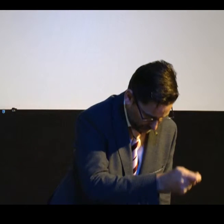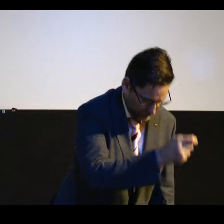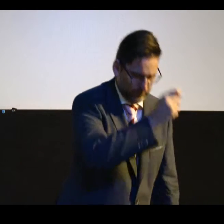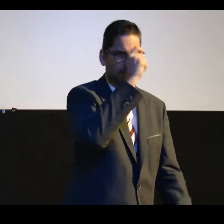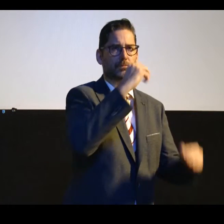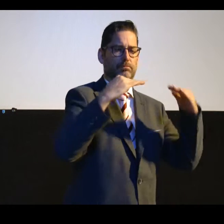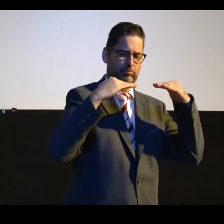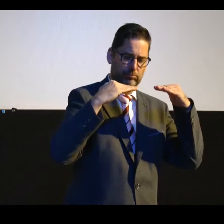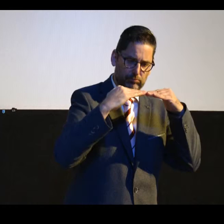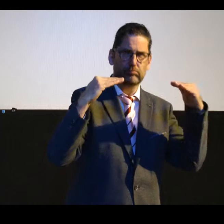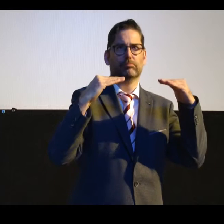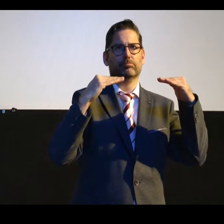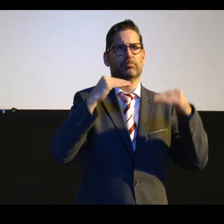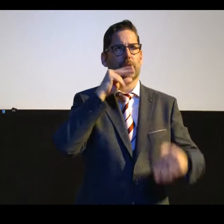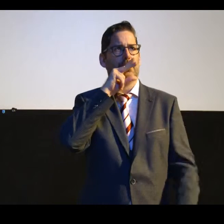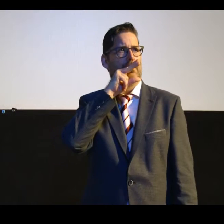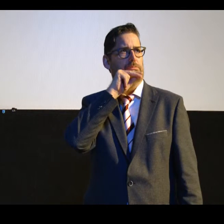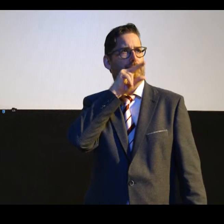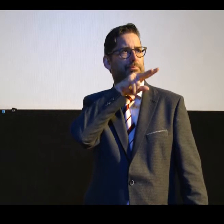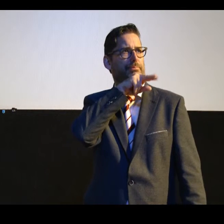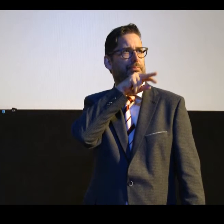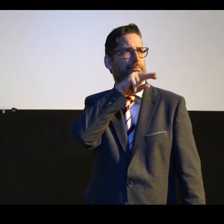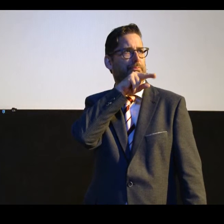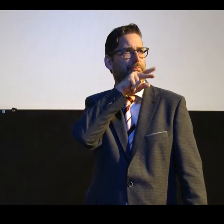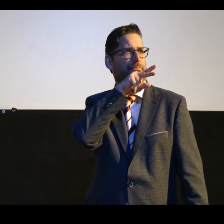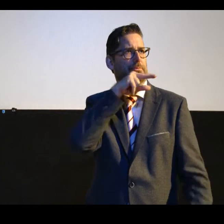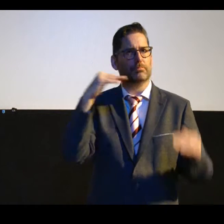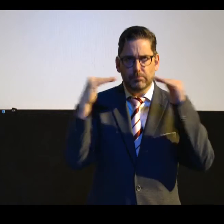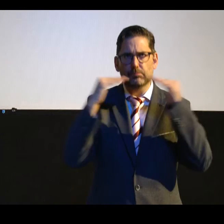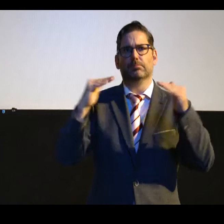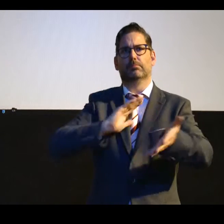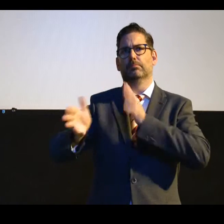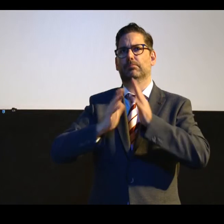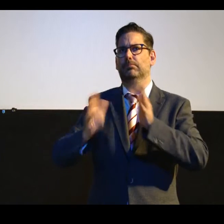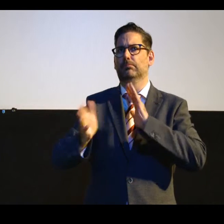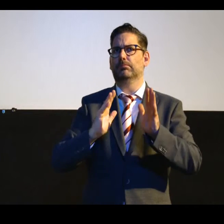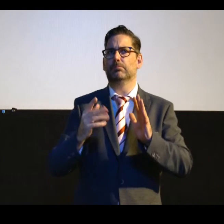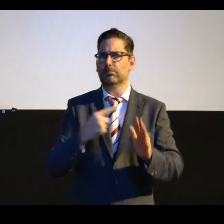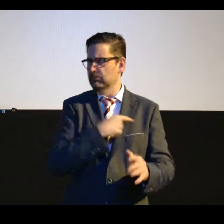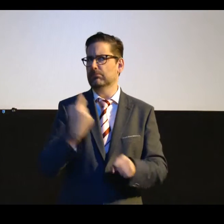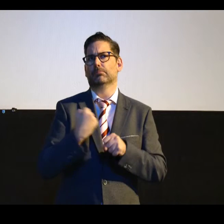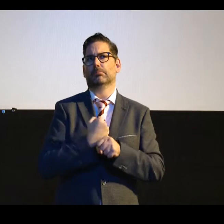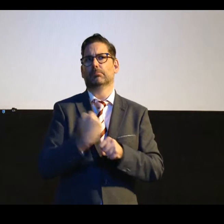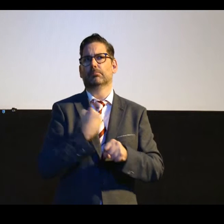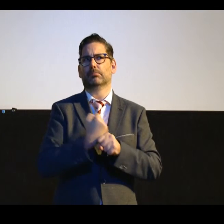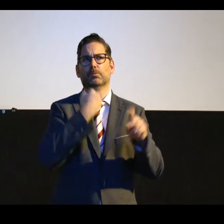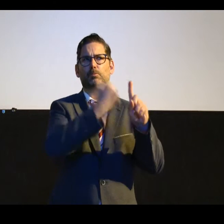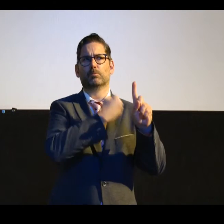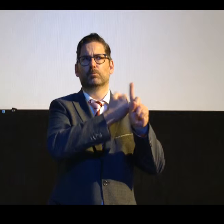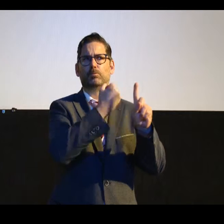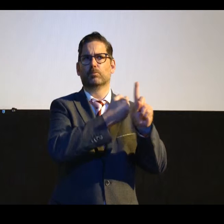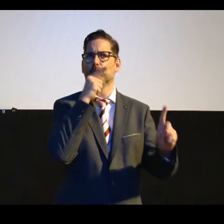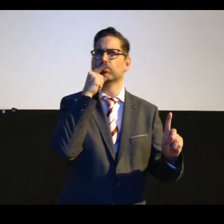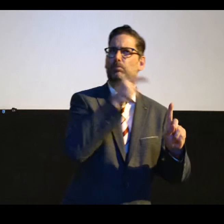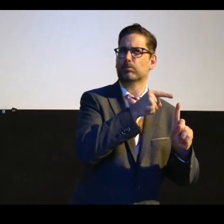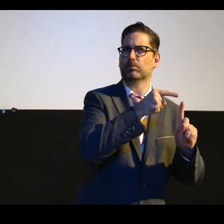la visibilidad desde las administraciones públicas para las personas sordas y el respeto al uso de la lengua de signos por parte de